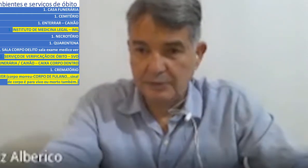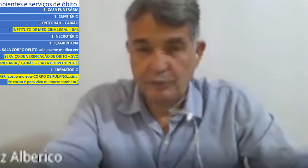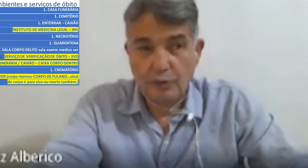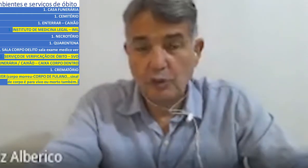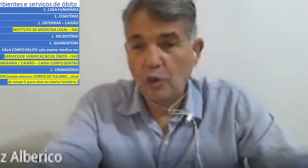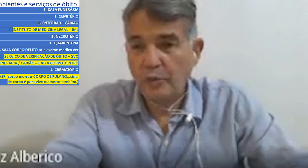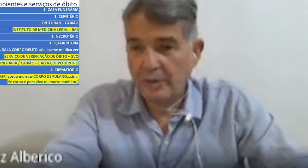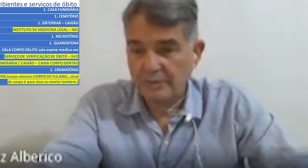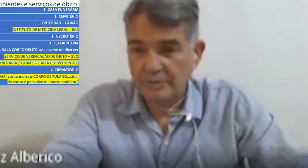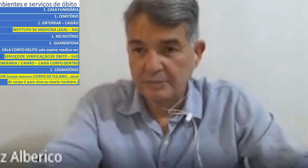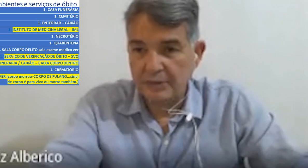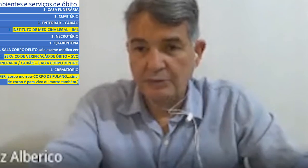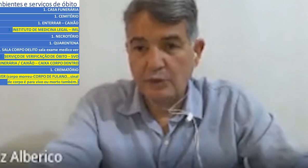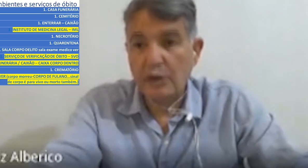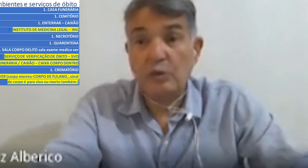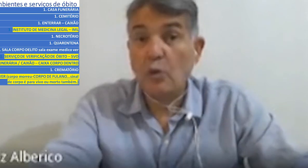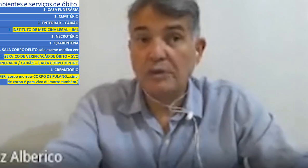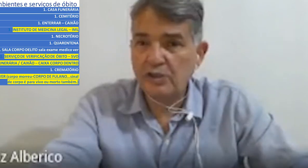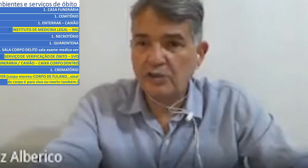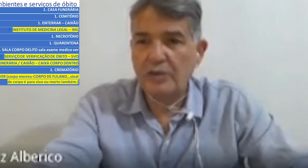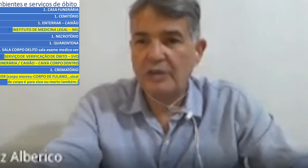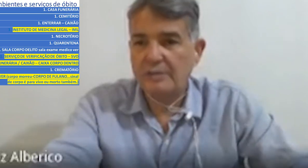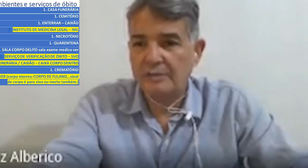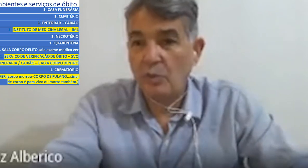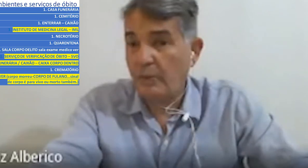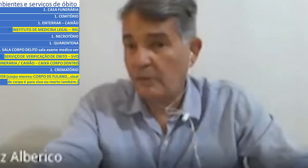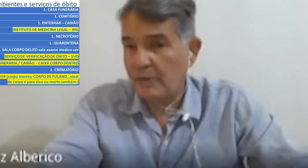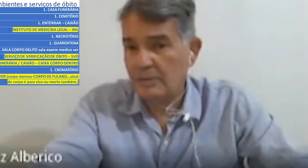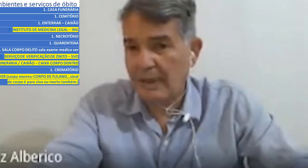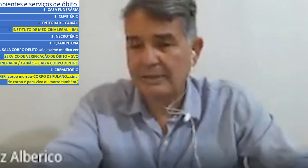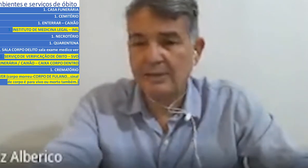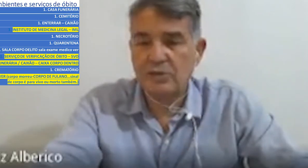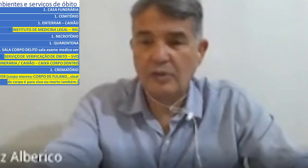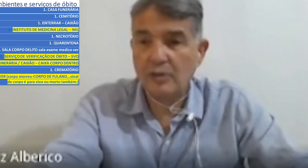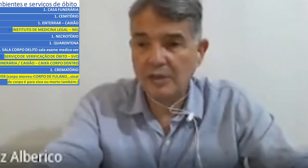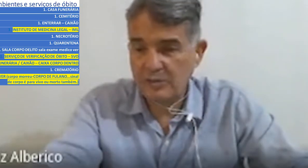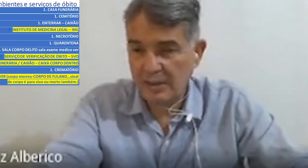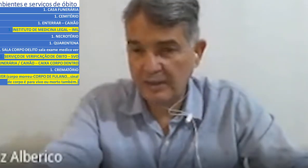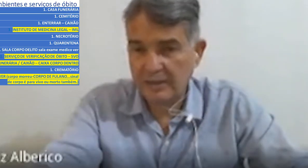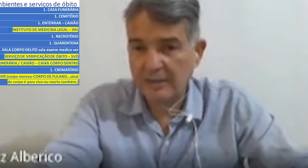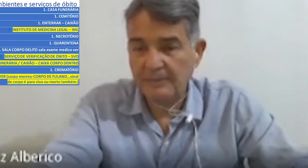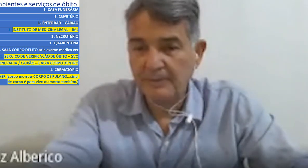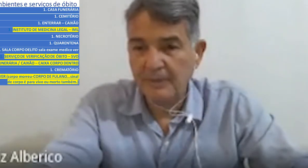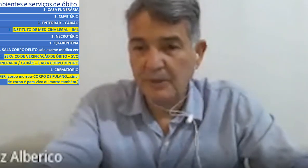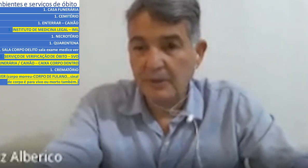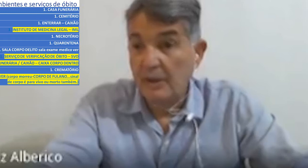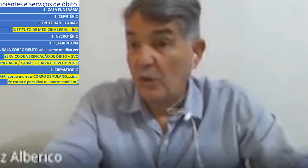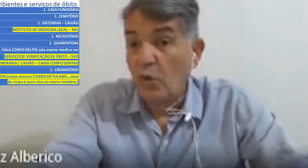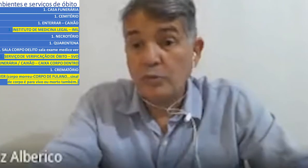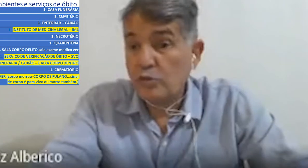Foi o nome, né? Foi e conta a história, ou pelo menos parte da história do que consegue entender. Como o surdo